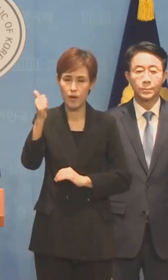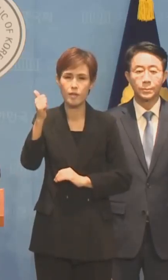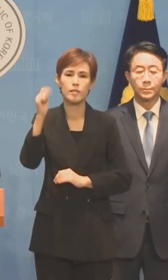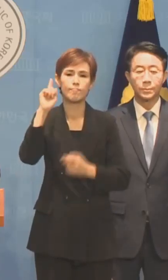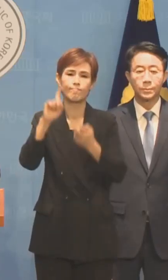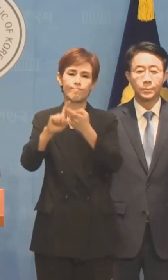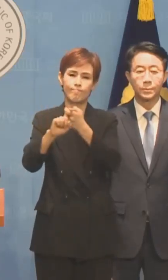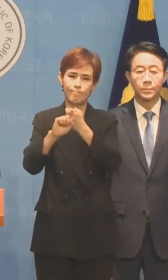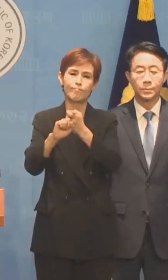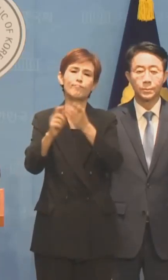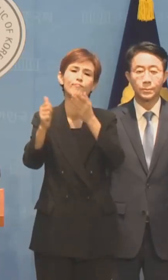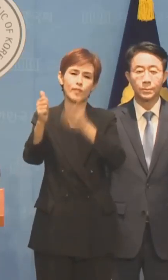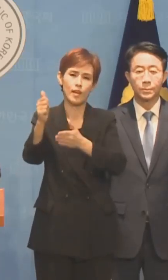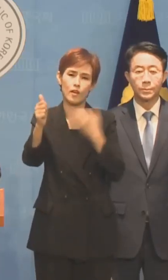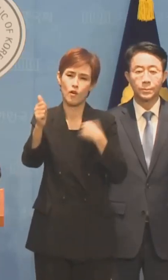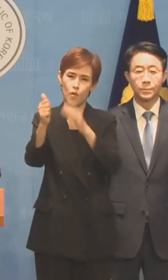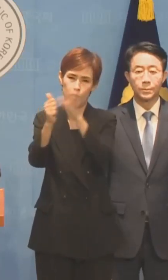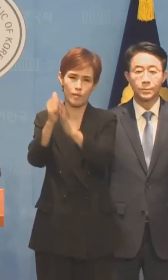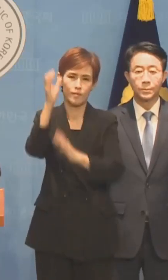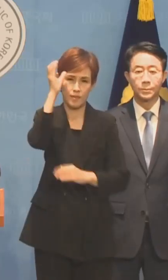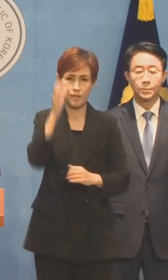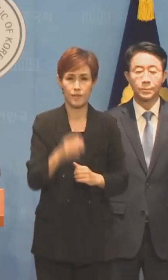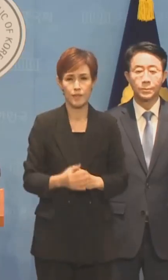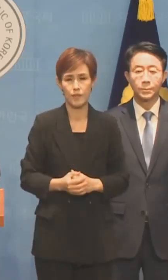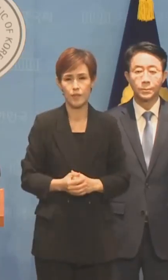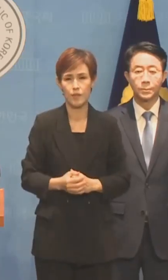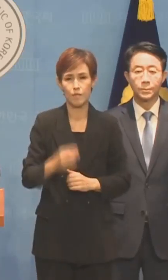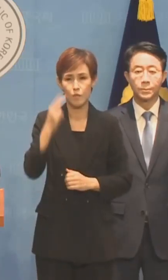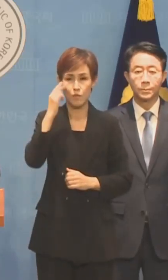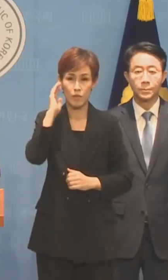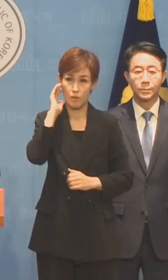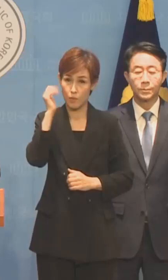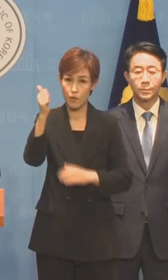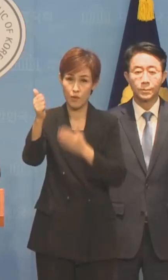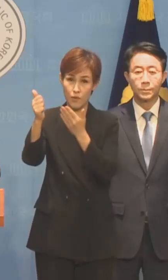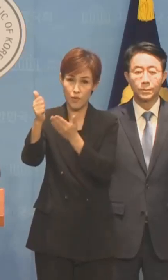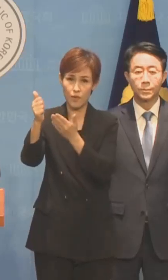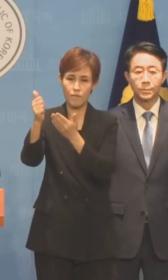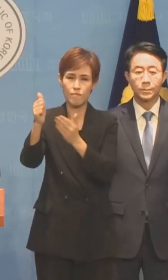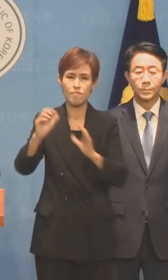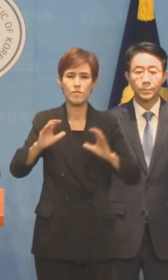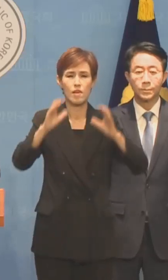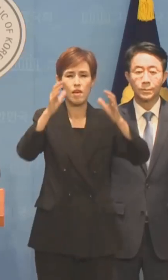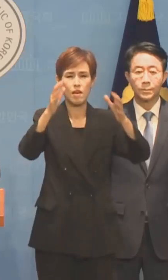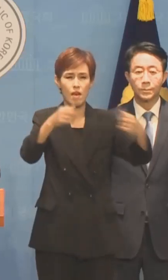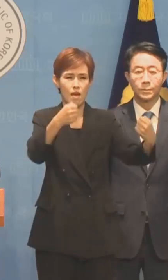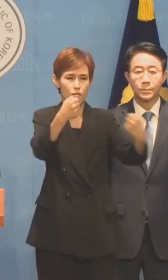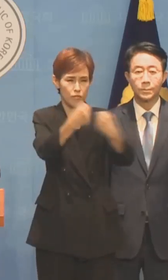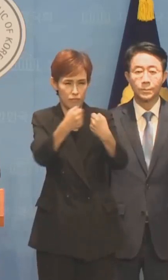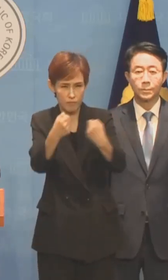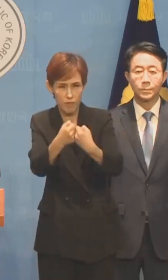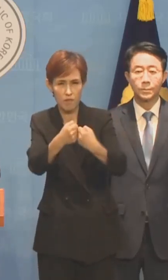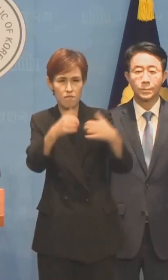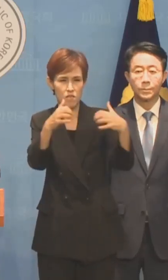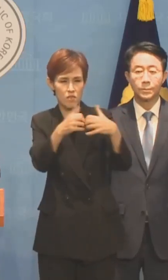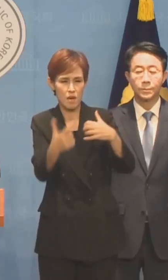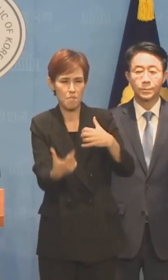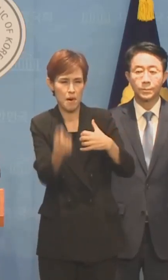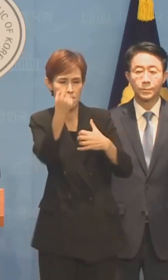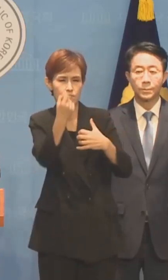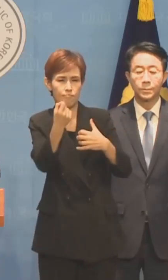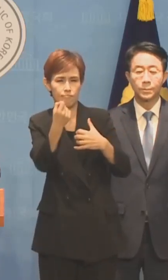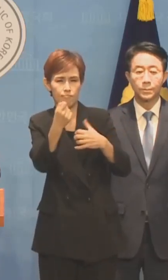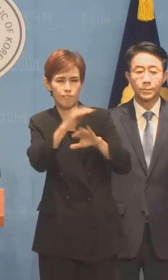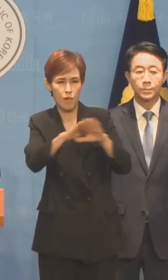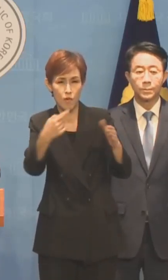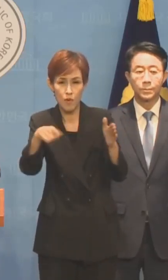적극적인 관심과 역할을 기대한다. 트럼프 대통령의 전 세계 분쟁과 전쟁의 조기 종식을 위한